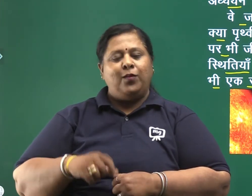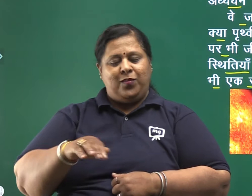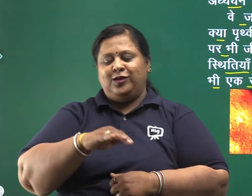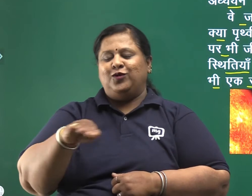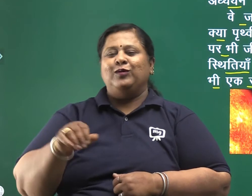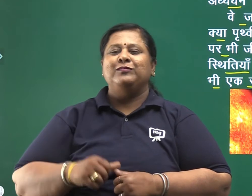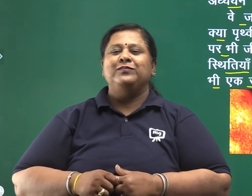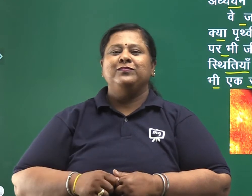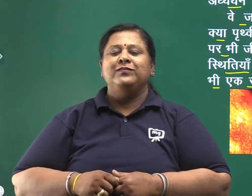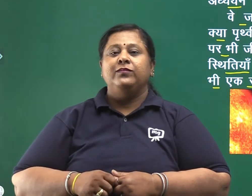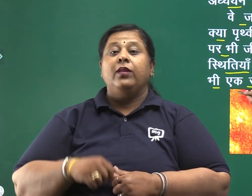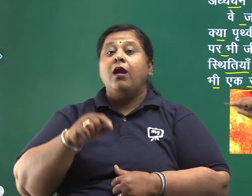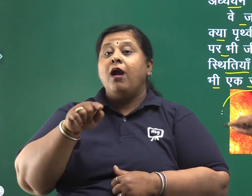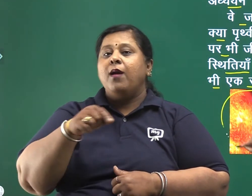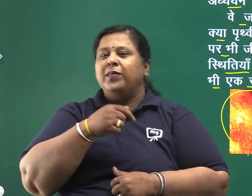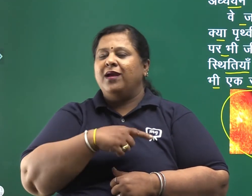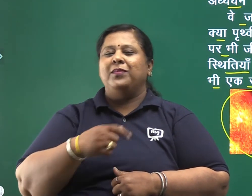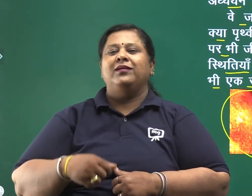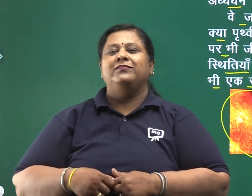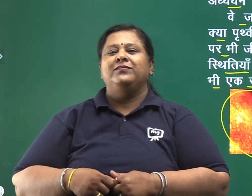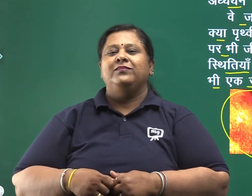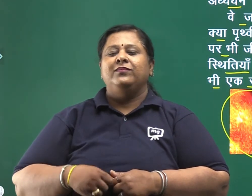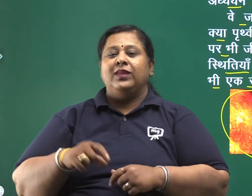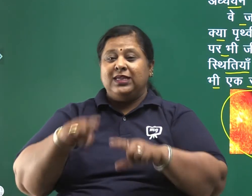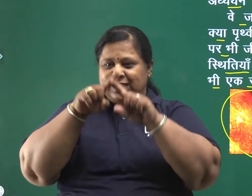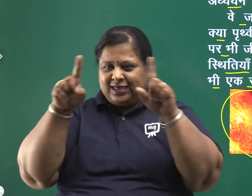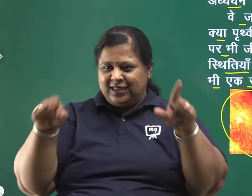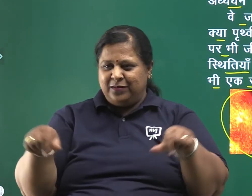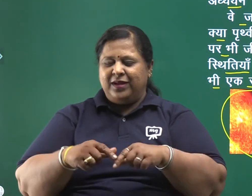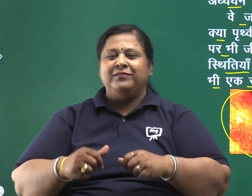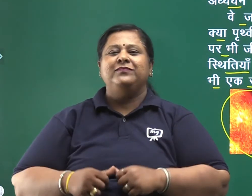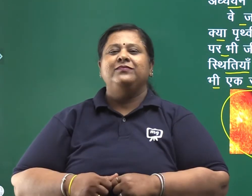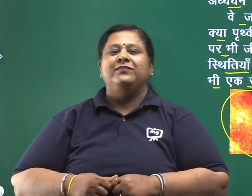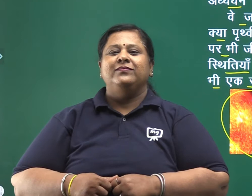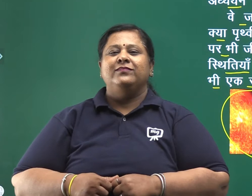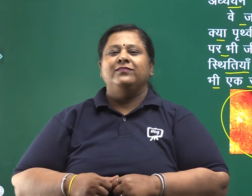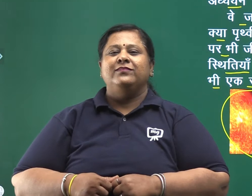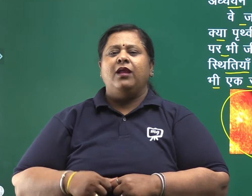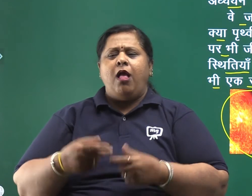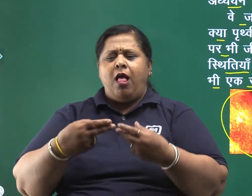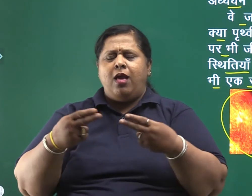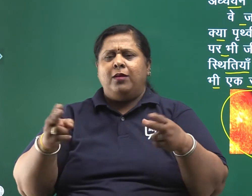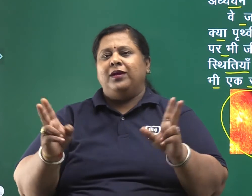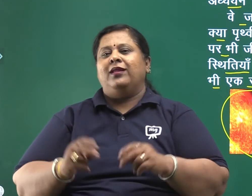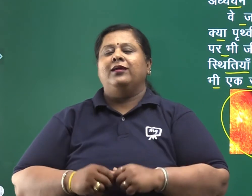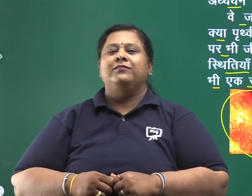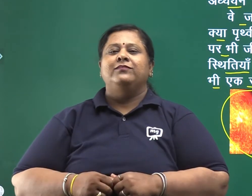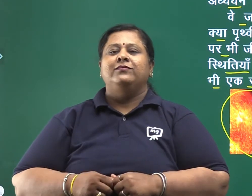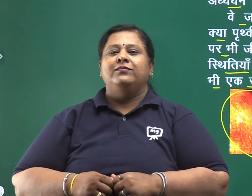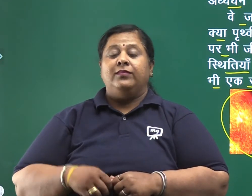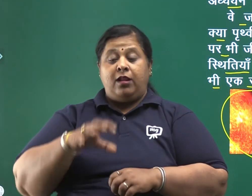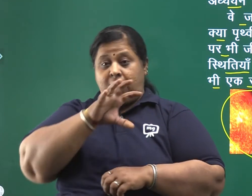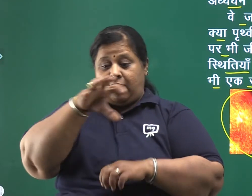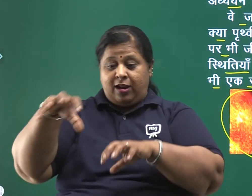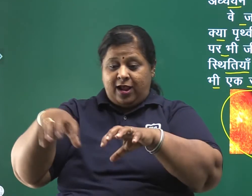बच्चों, आप यहाँ पर इस चित्र में अलग अलग प्रकार के